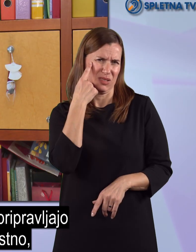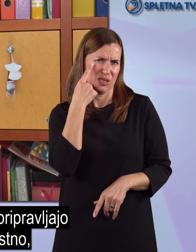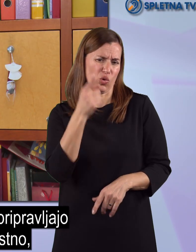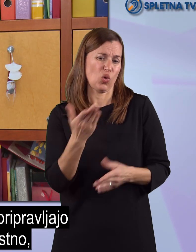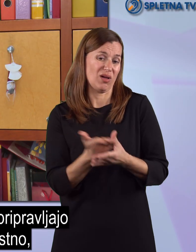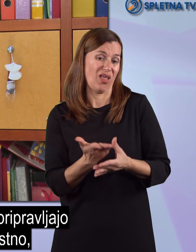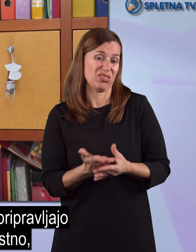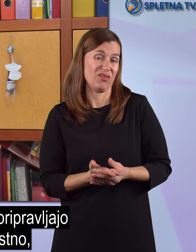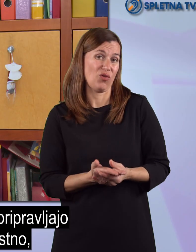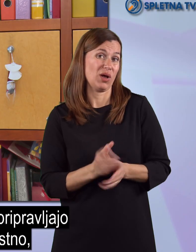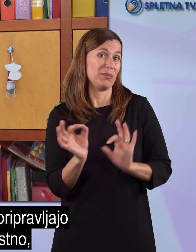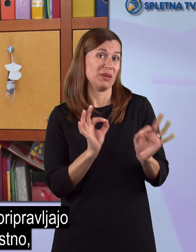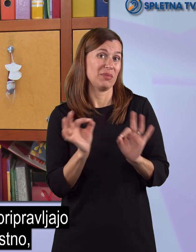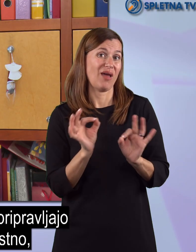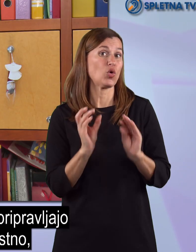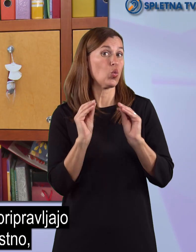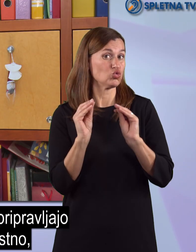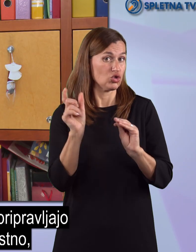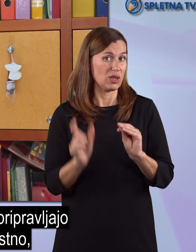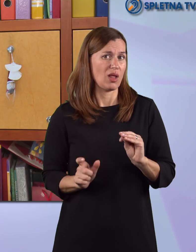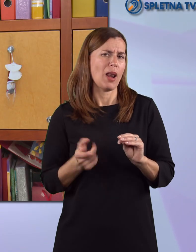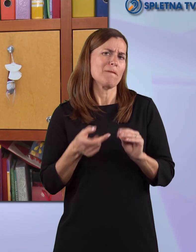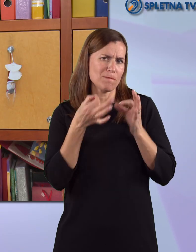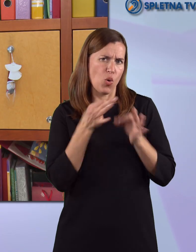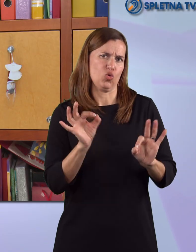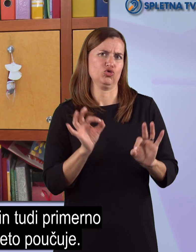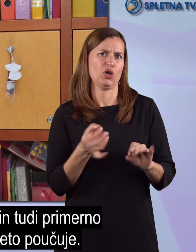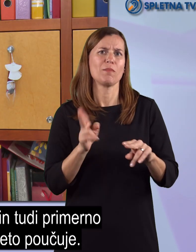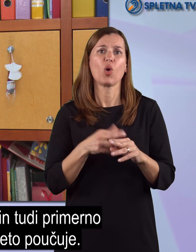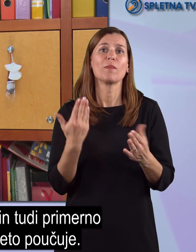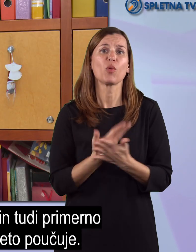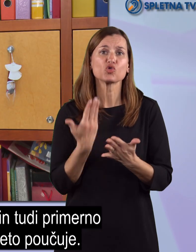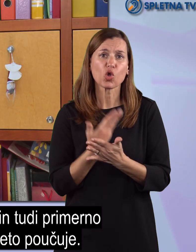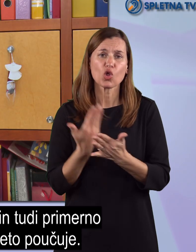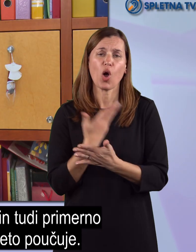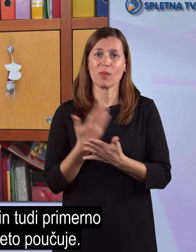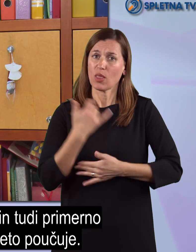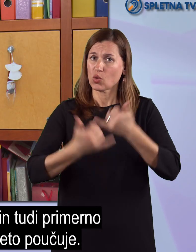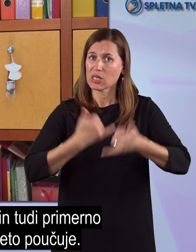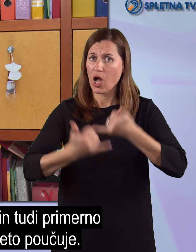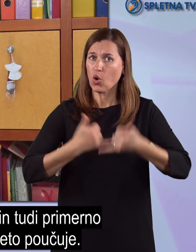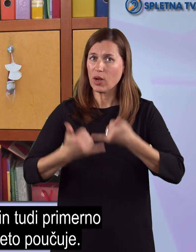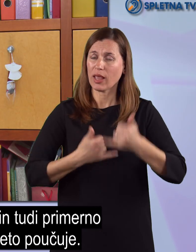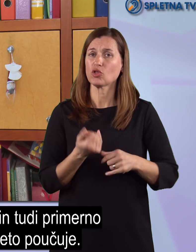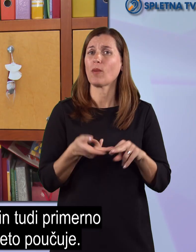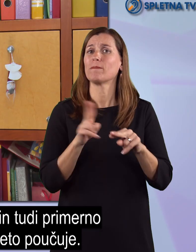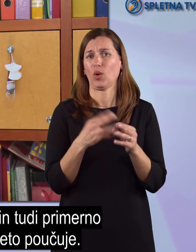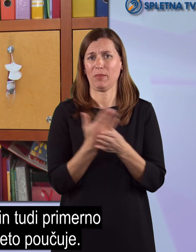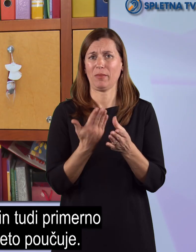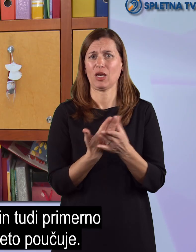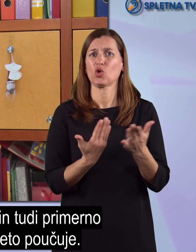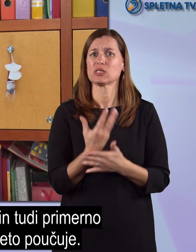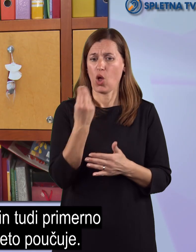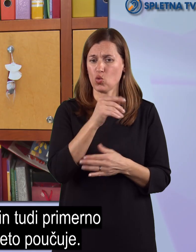je gradivo, ki ga pripravi učitelj, bolj avtentično, posodobljeno vsako leto in tudi primerno